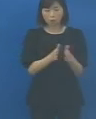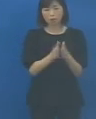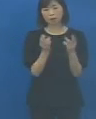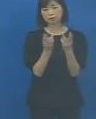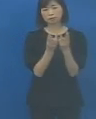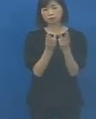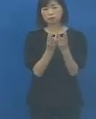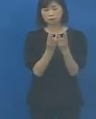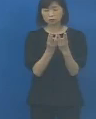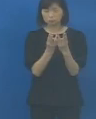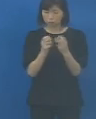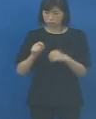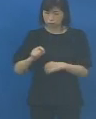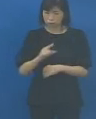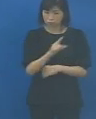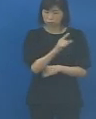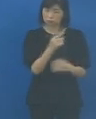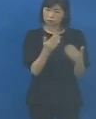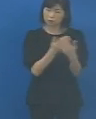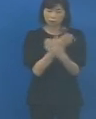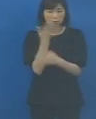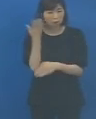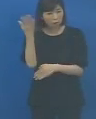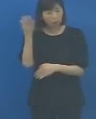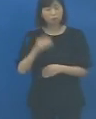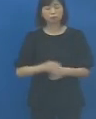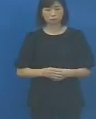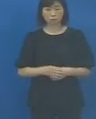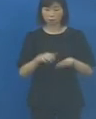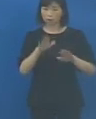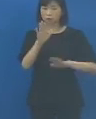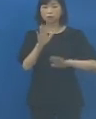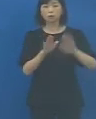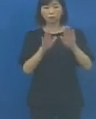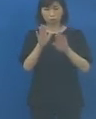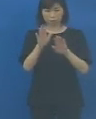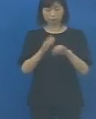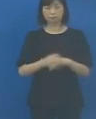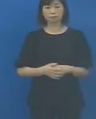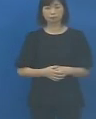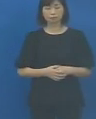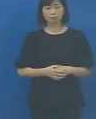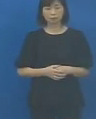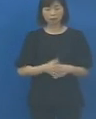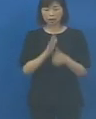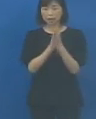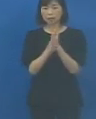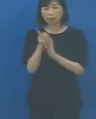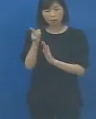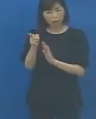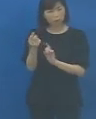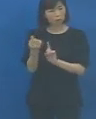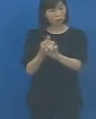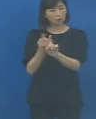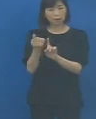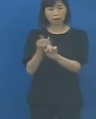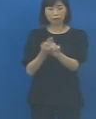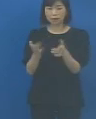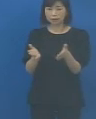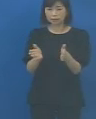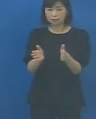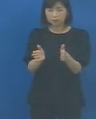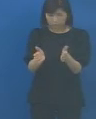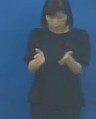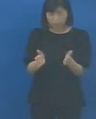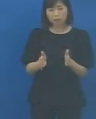増えていくだろうと。でこういうような状況で、ございますので先ほど申しましたように、県外との往来は控えていただくべ